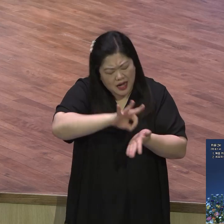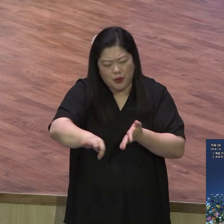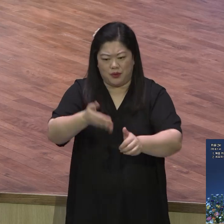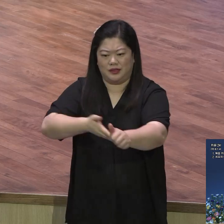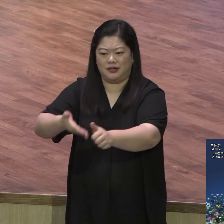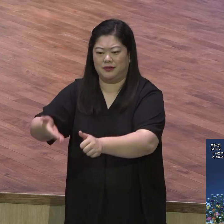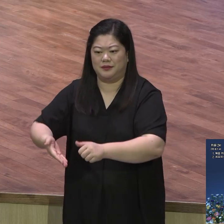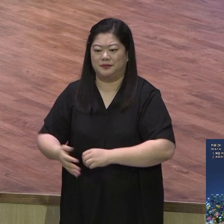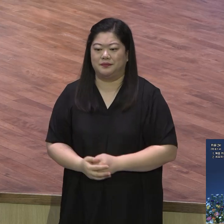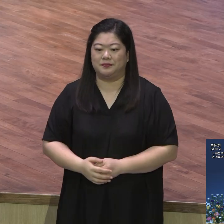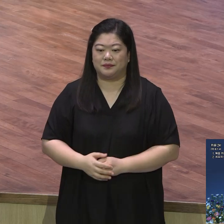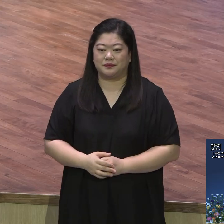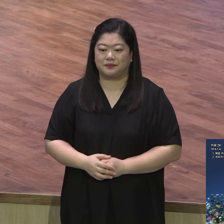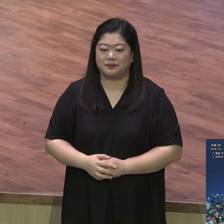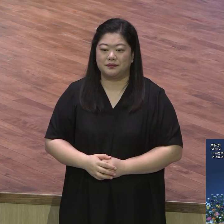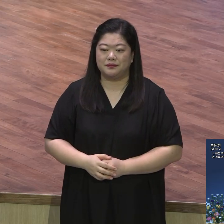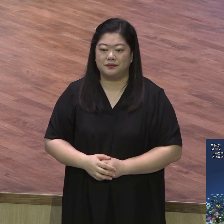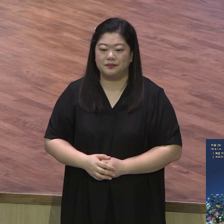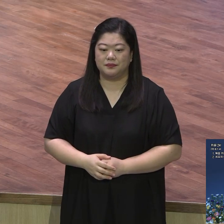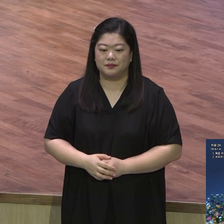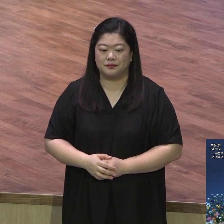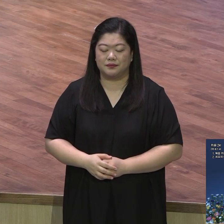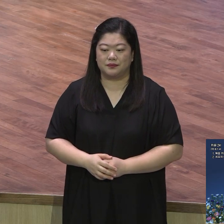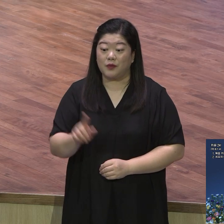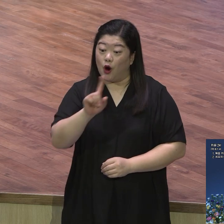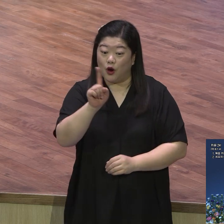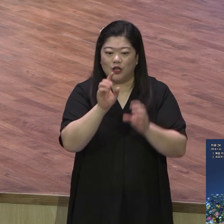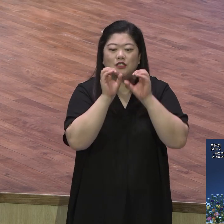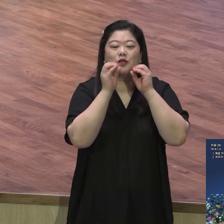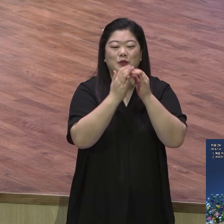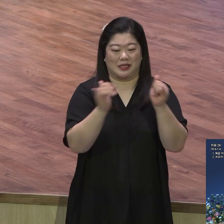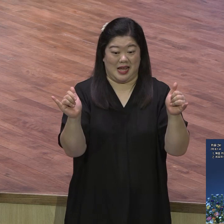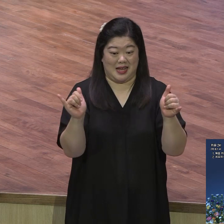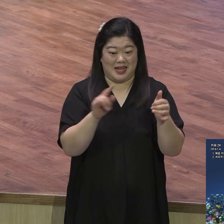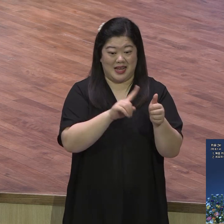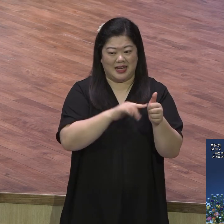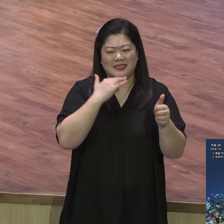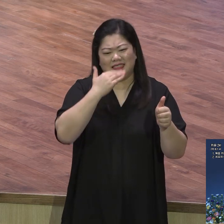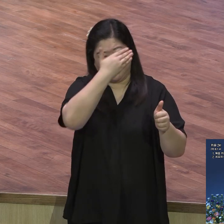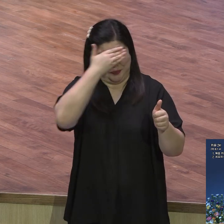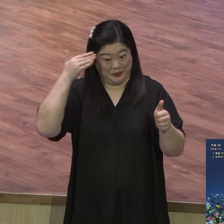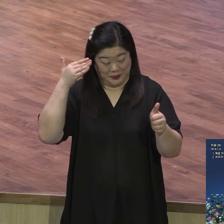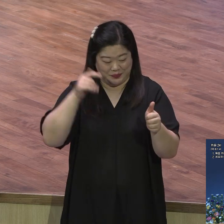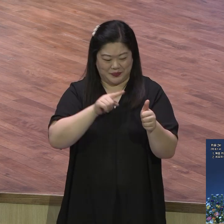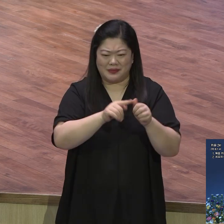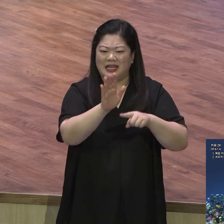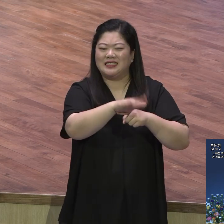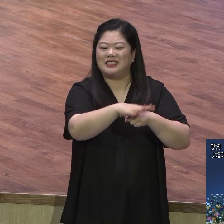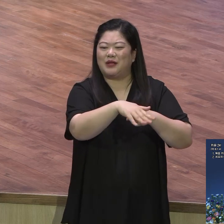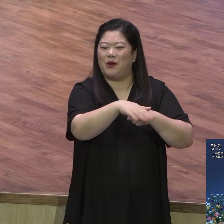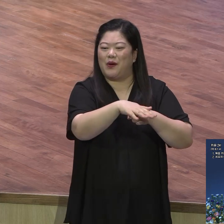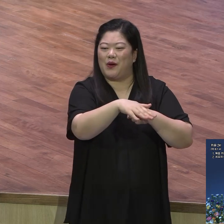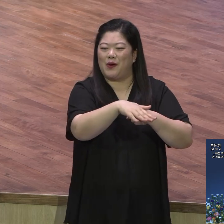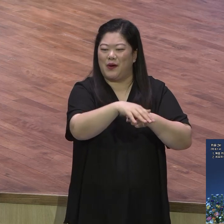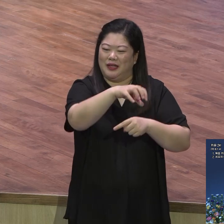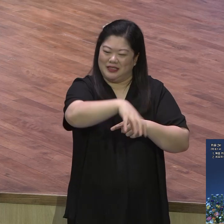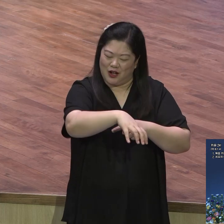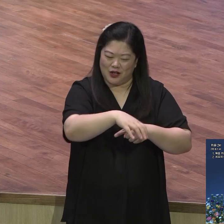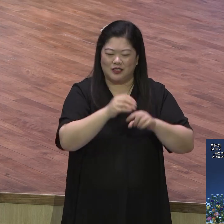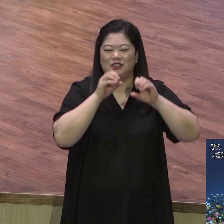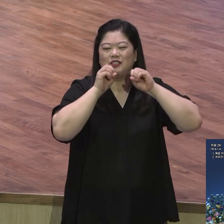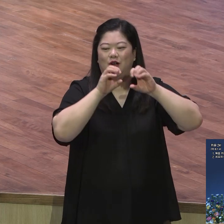권세가 주어졌어요. 젊은 어떤 전도사가 시골에서 목결을 하는데 그